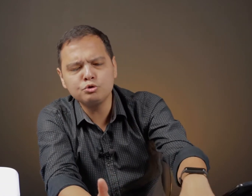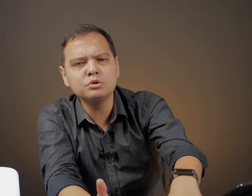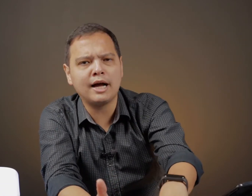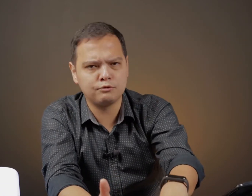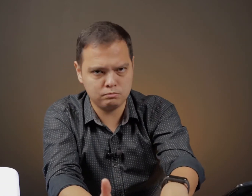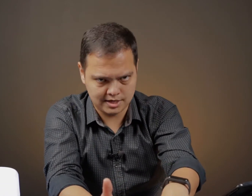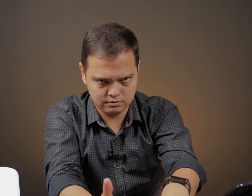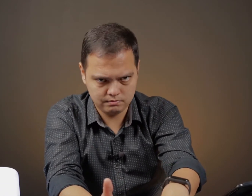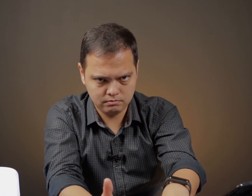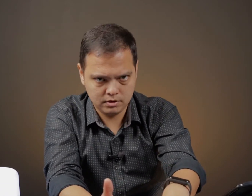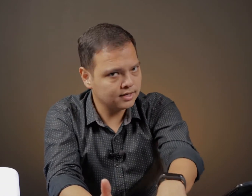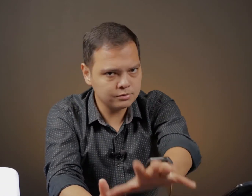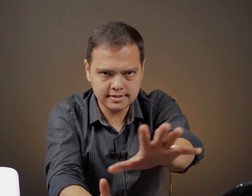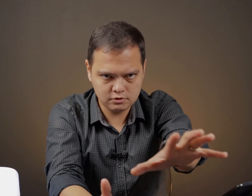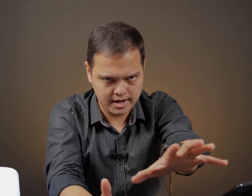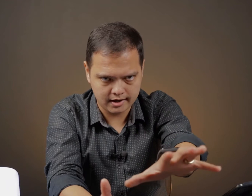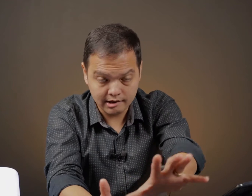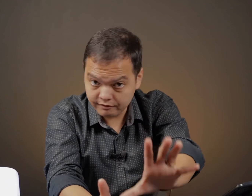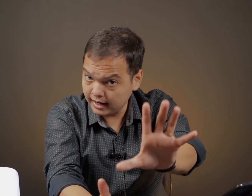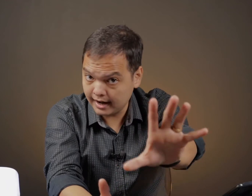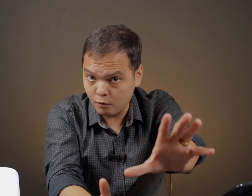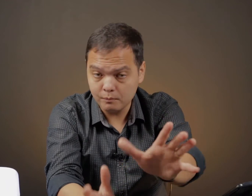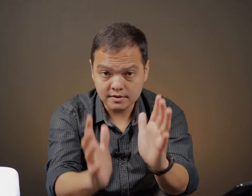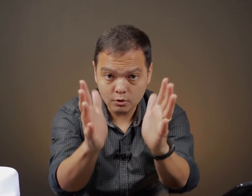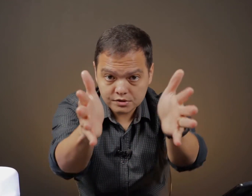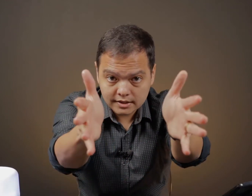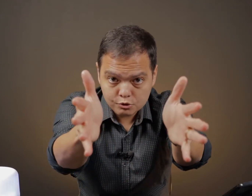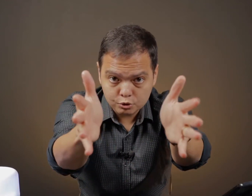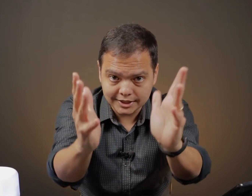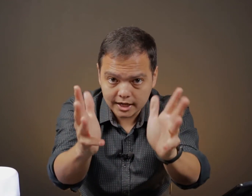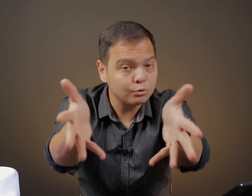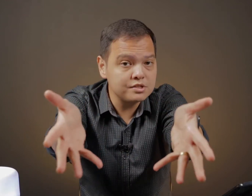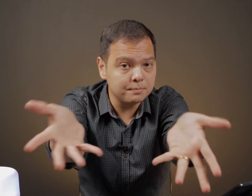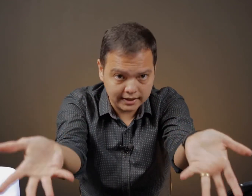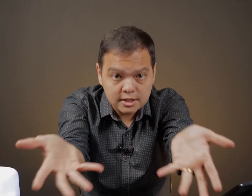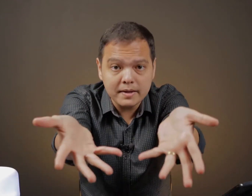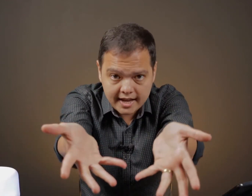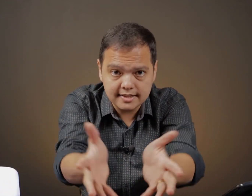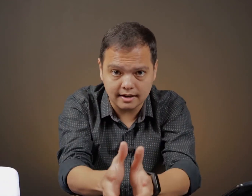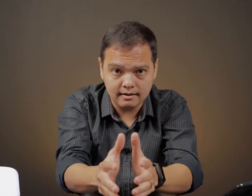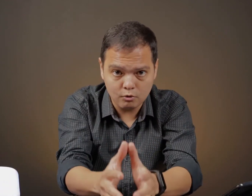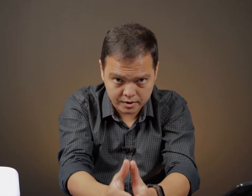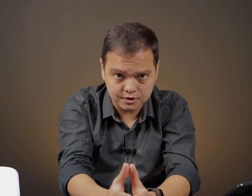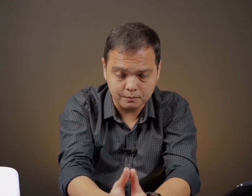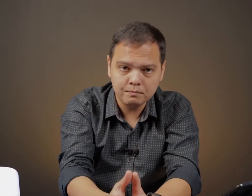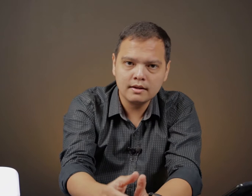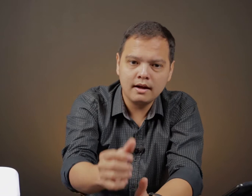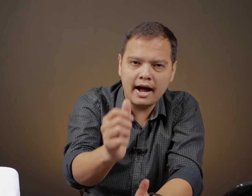estar acostumado. Não se desespera, fica calmo, se concentra no surdo, deixa ele conduzir, porque ele tem experiência com isso. Aí